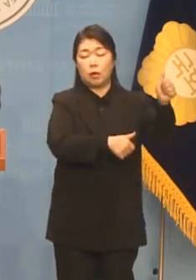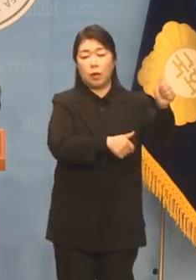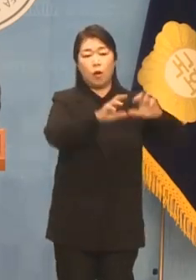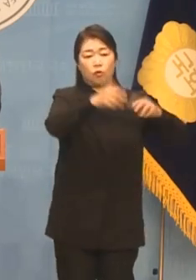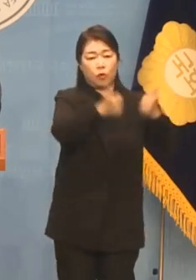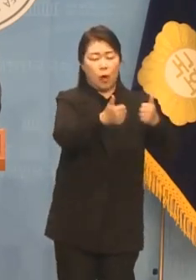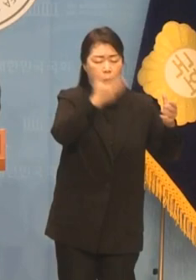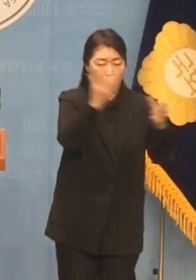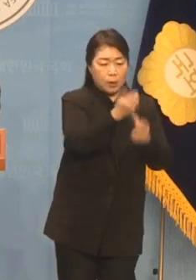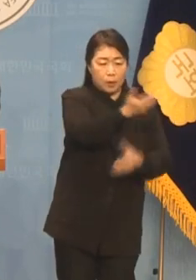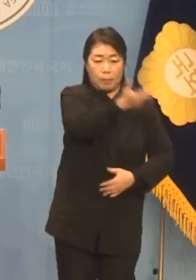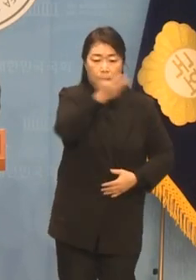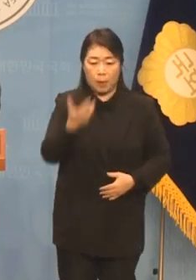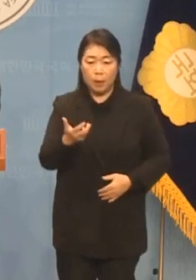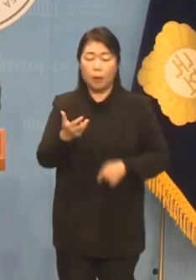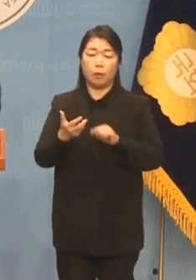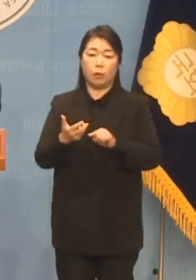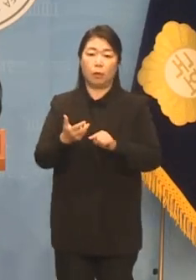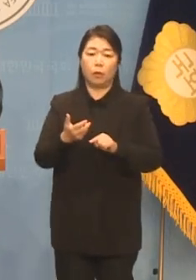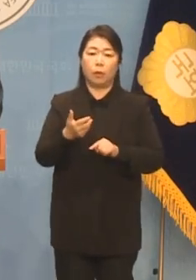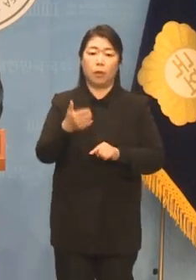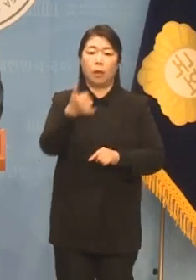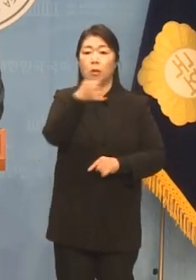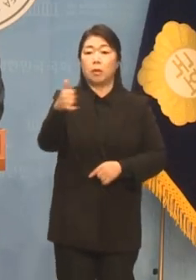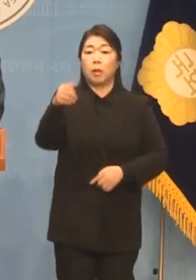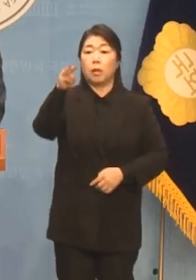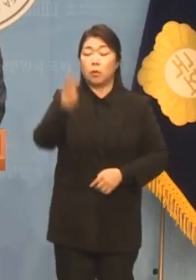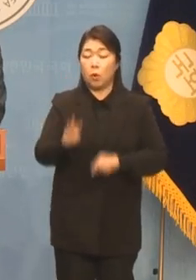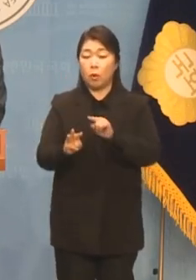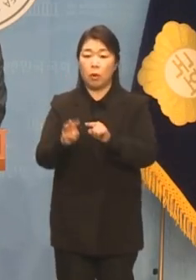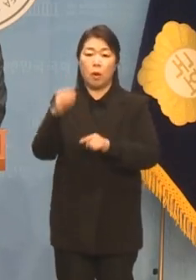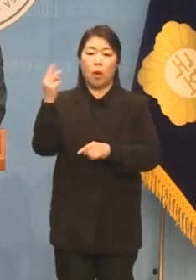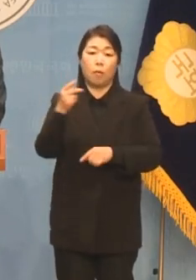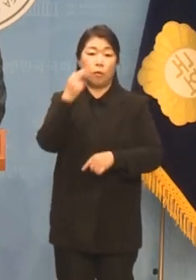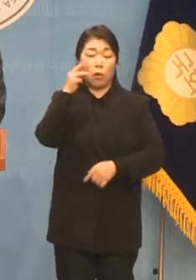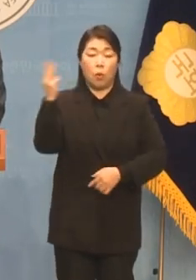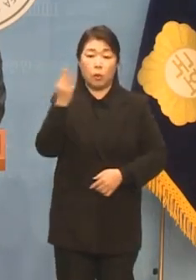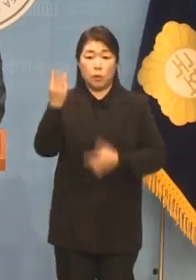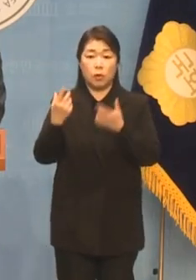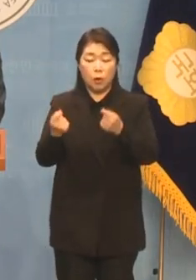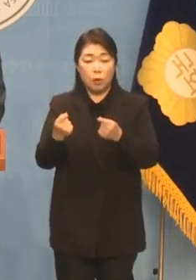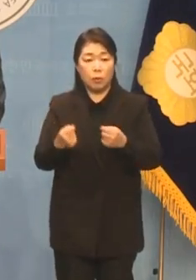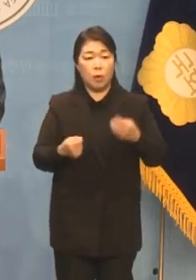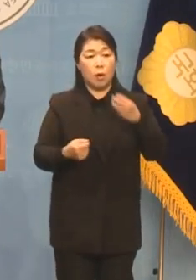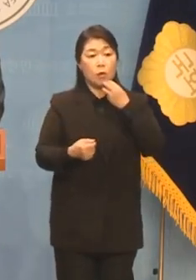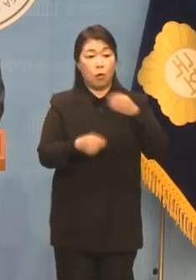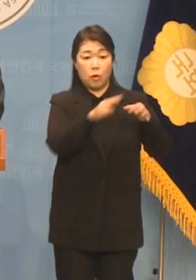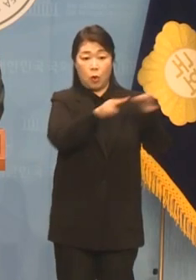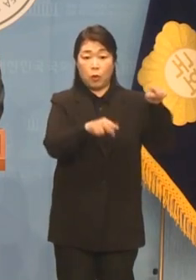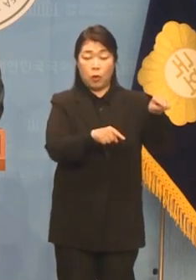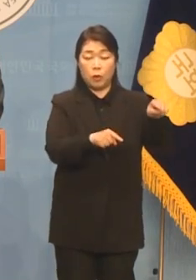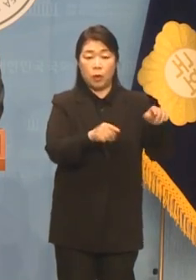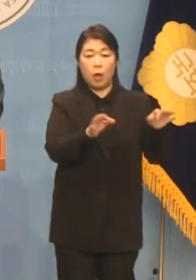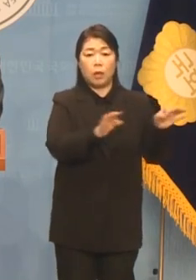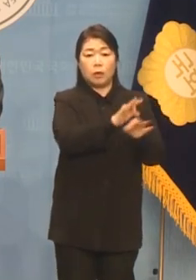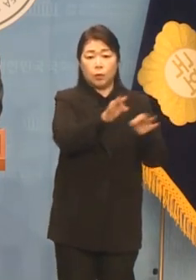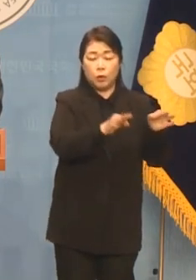워싱턴 DC 서울을 뉴욕과 같은 금융 문화 시티로 개발하겠다고 구상을